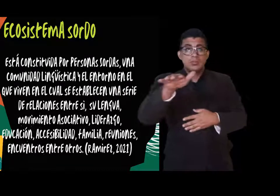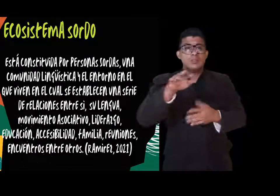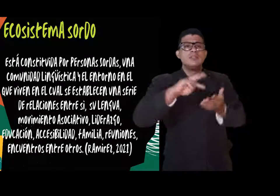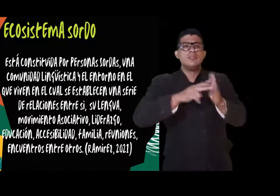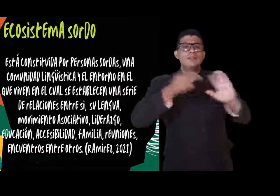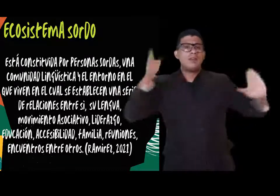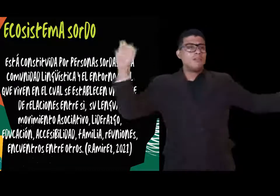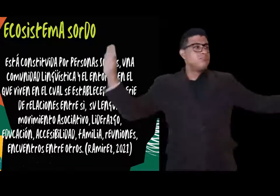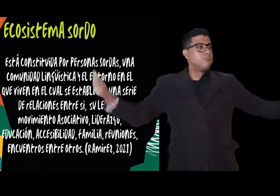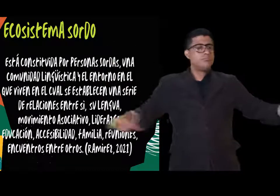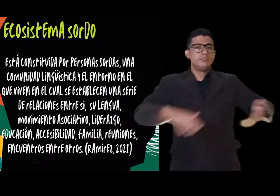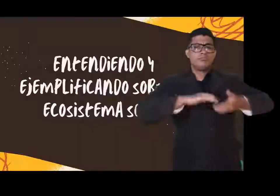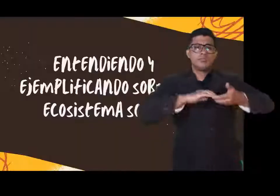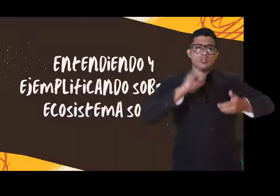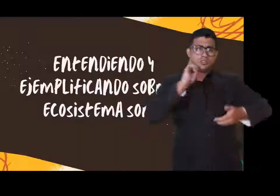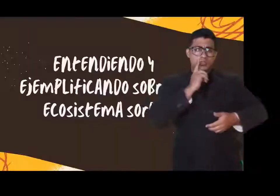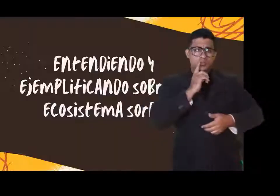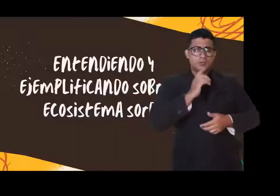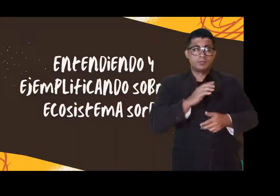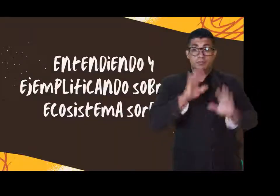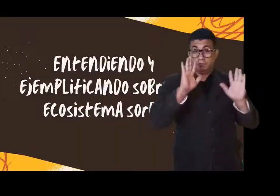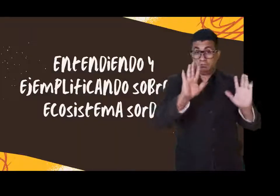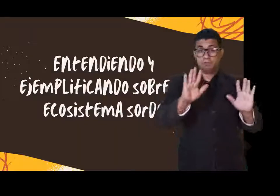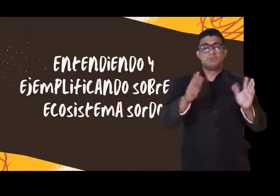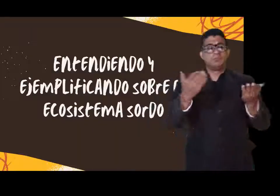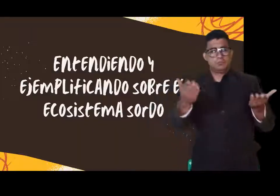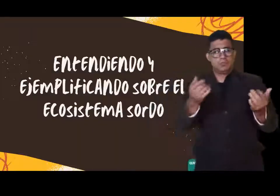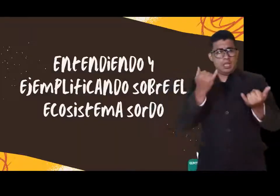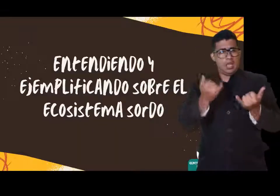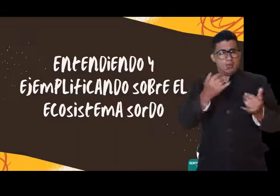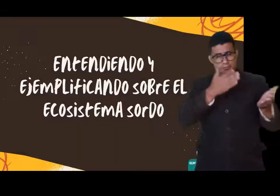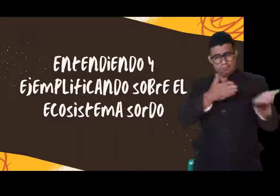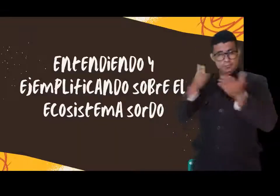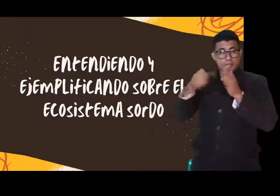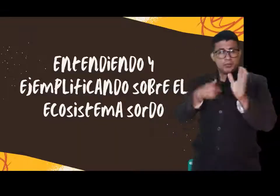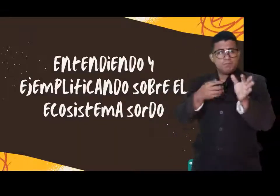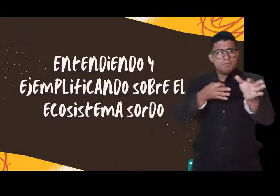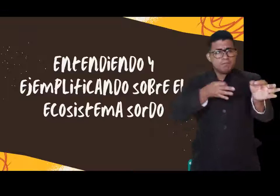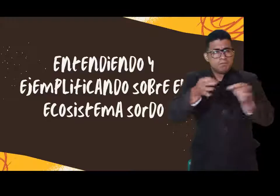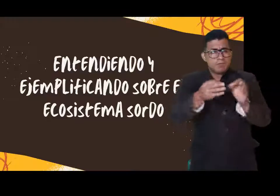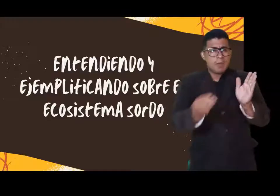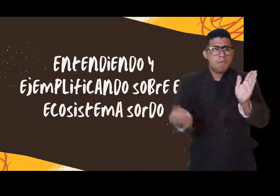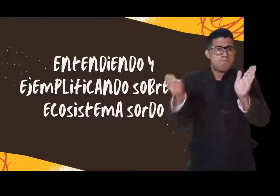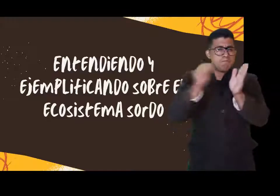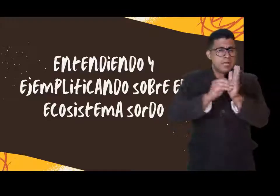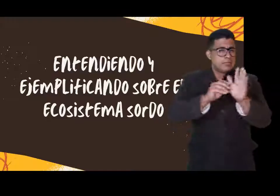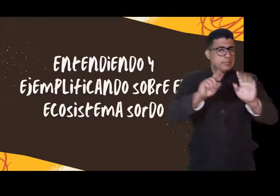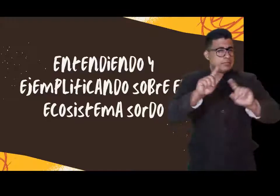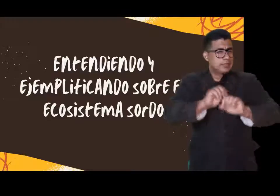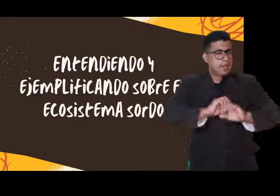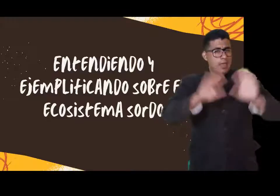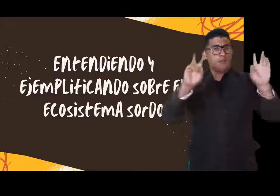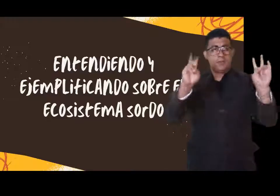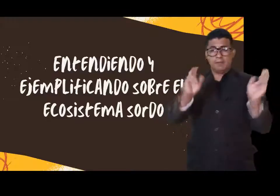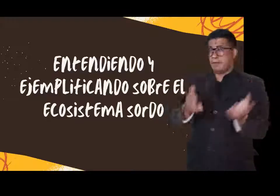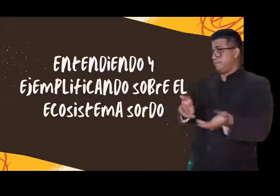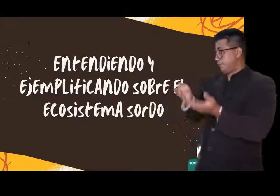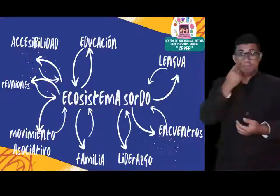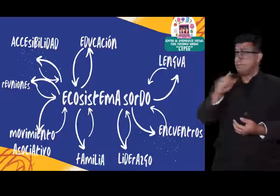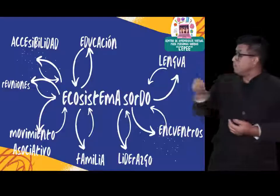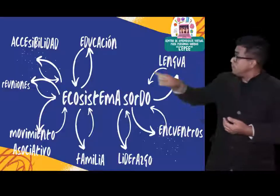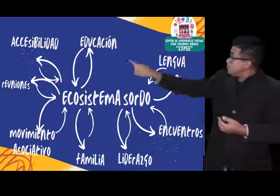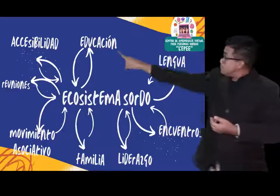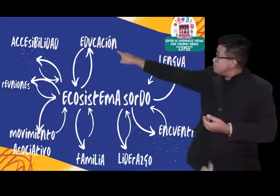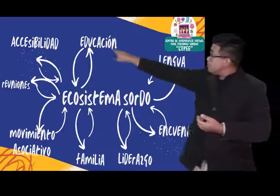reuniones, para que de esa manera tengan interacciones y se haga entonces un ecosistema. Fíjense que quiero